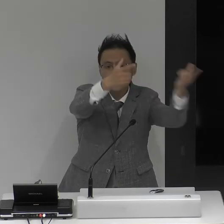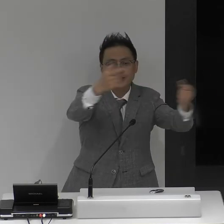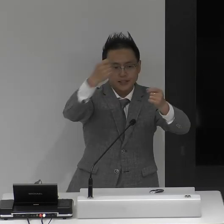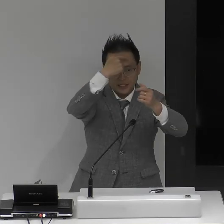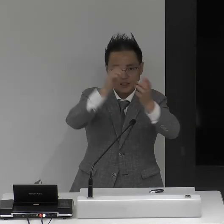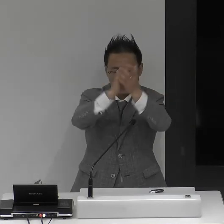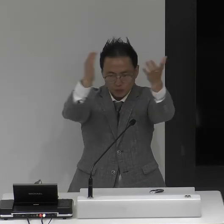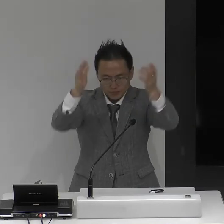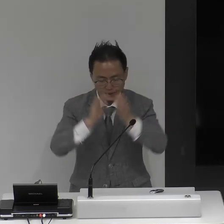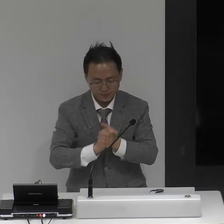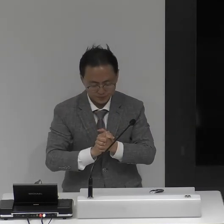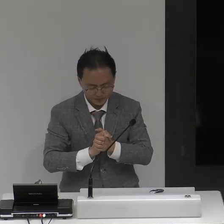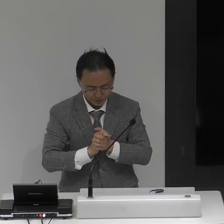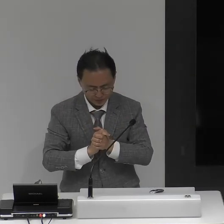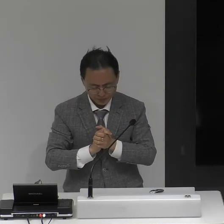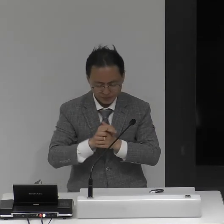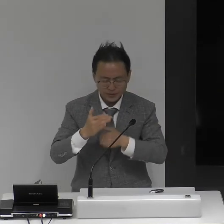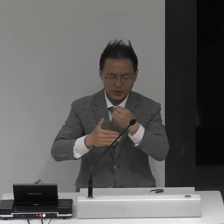다 같이 기도합니다.